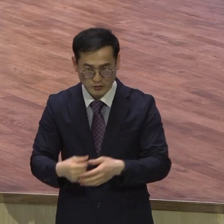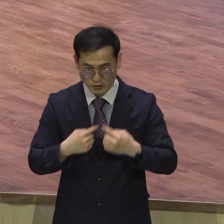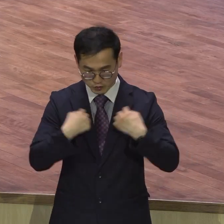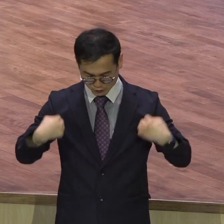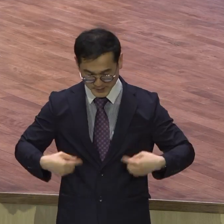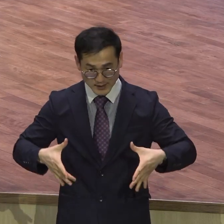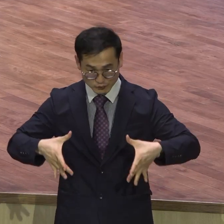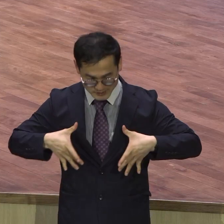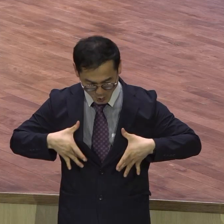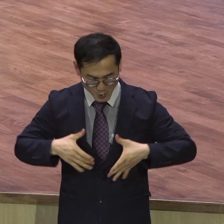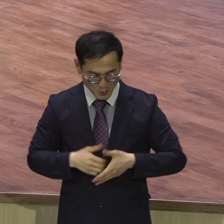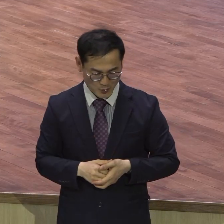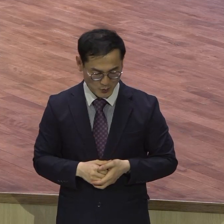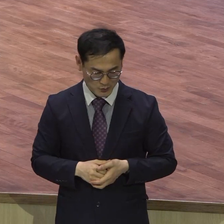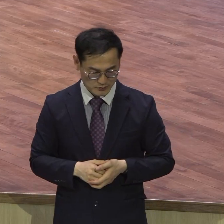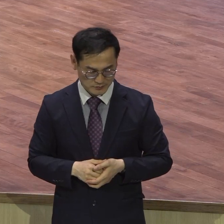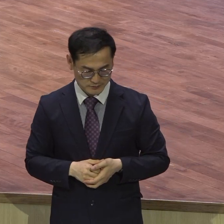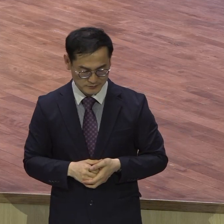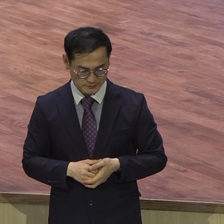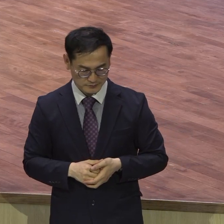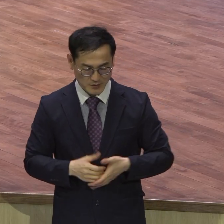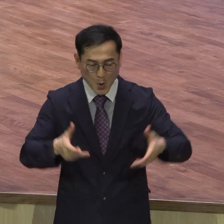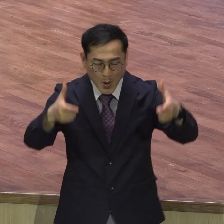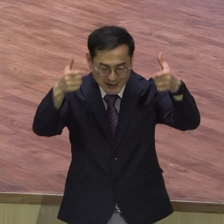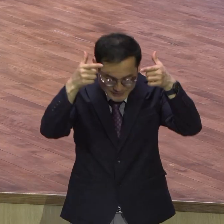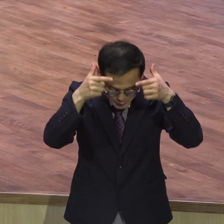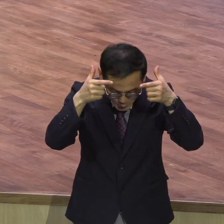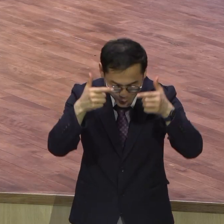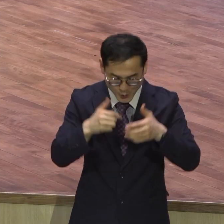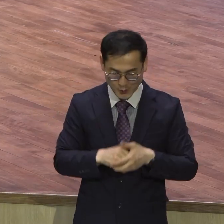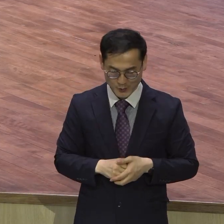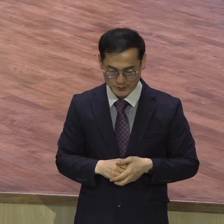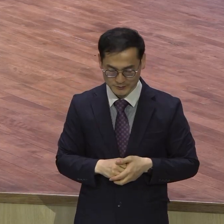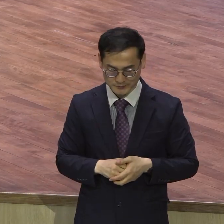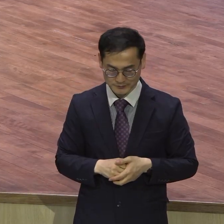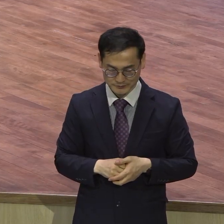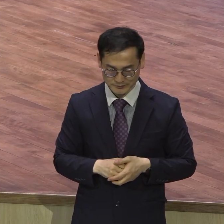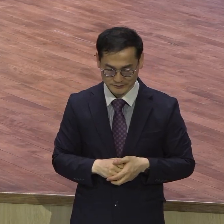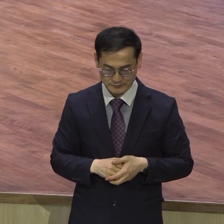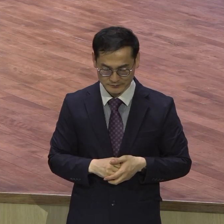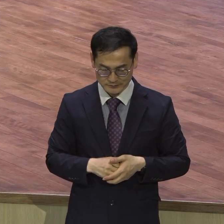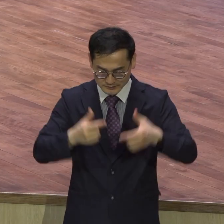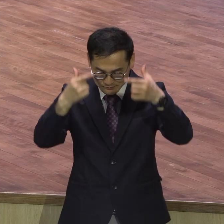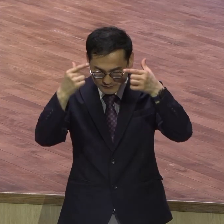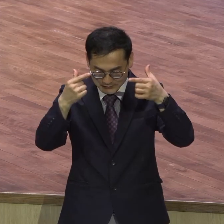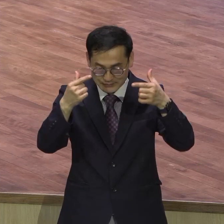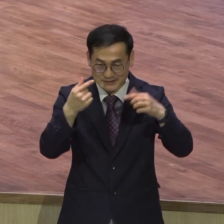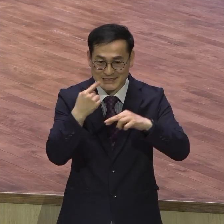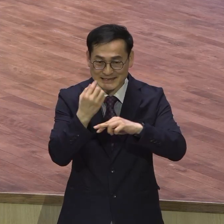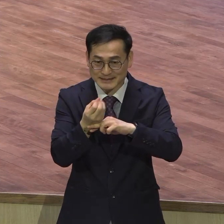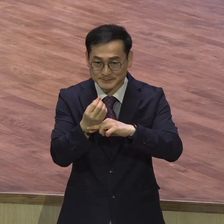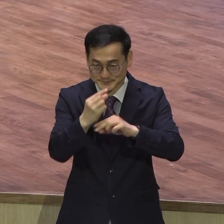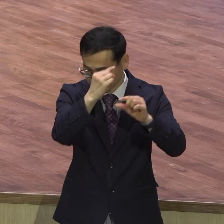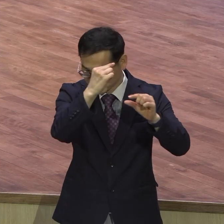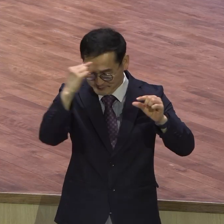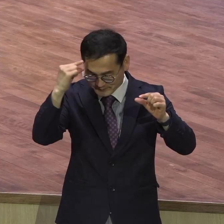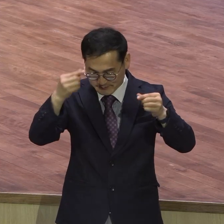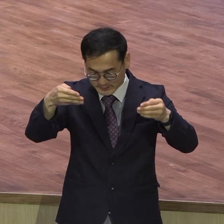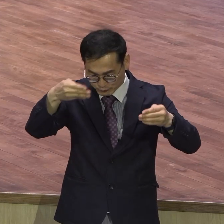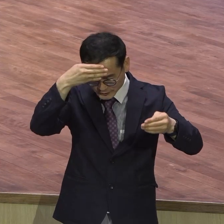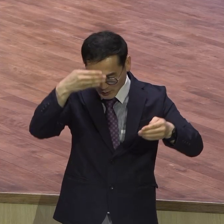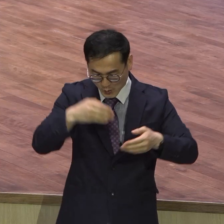흉배에 우림과 둠빔을 넣고 그의 머리에 관을 씌우고 그 관위에 전면에 금패를 붙이니